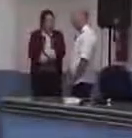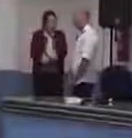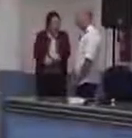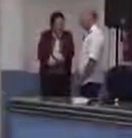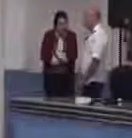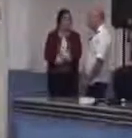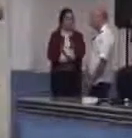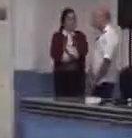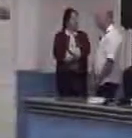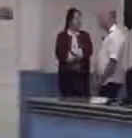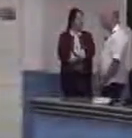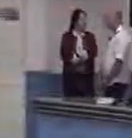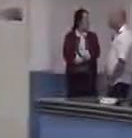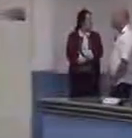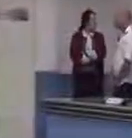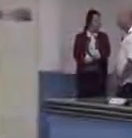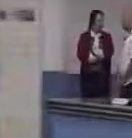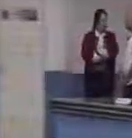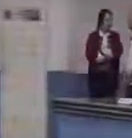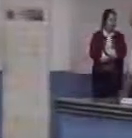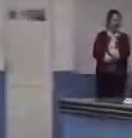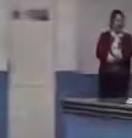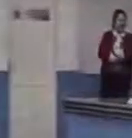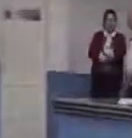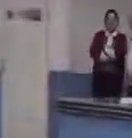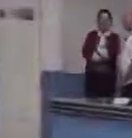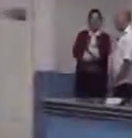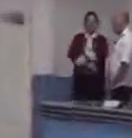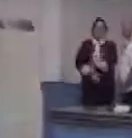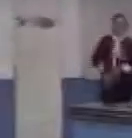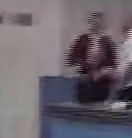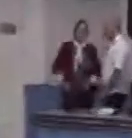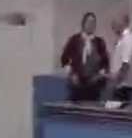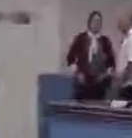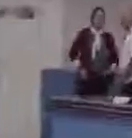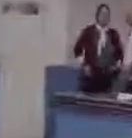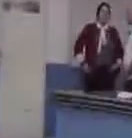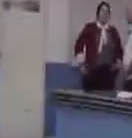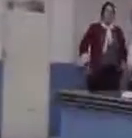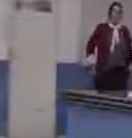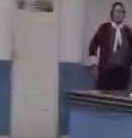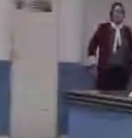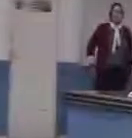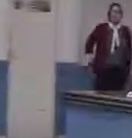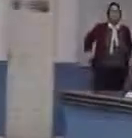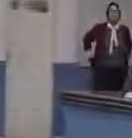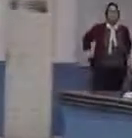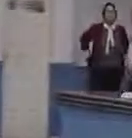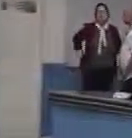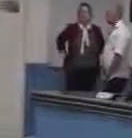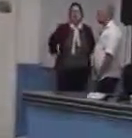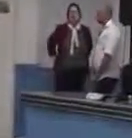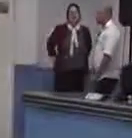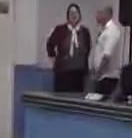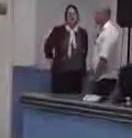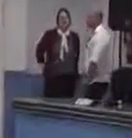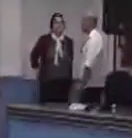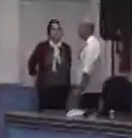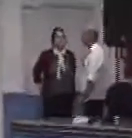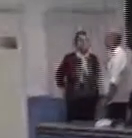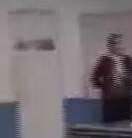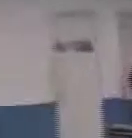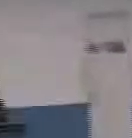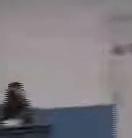3.703, barra de 14, e passa a ter a seguinte redação. Artigo 13. O crédito tributário não